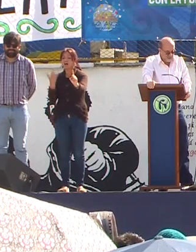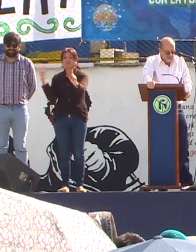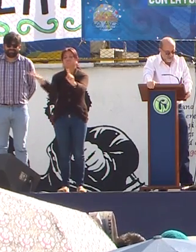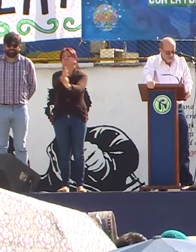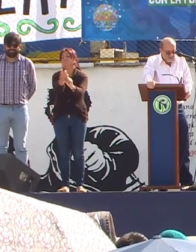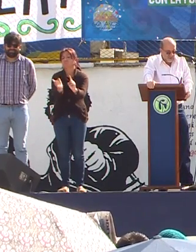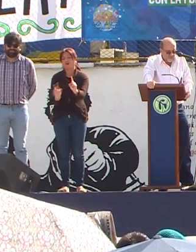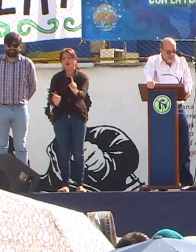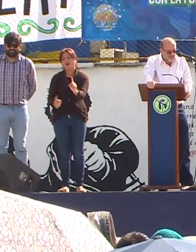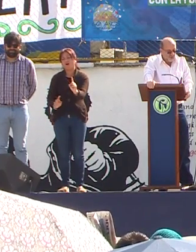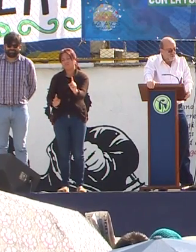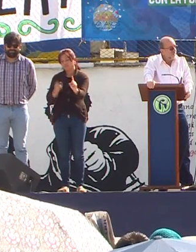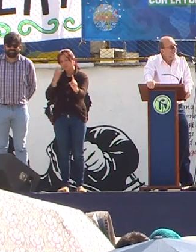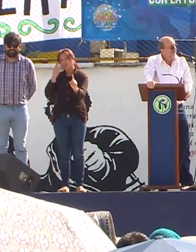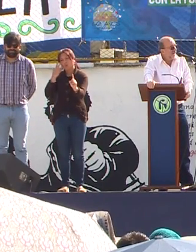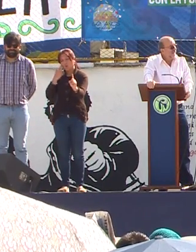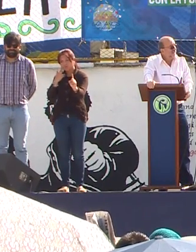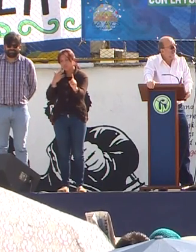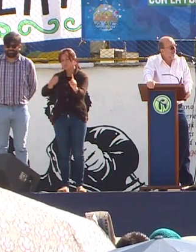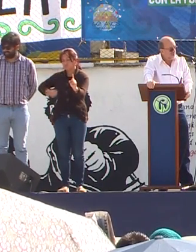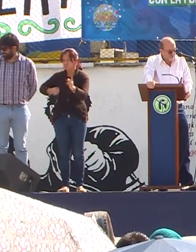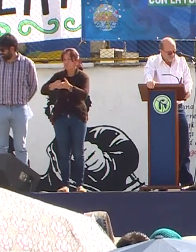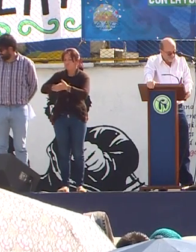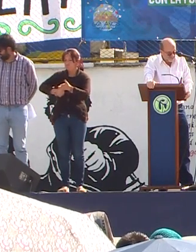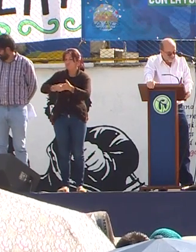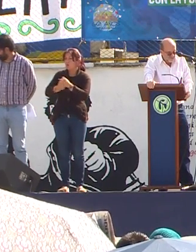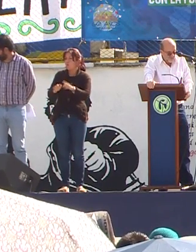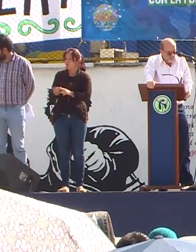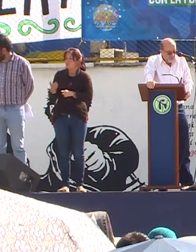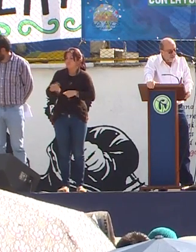día, salvando cada escaño.